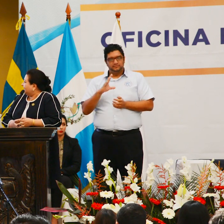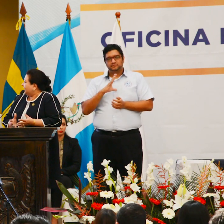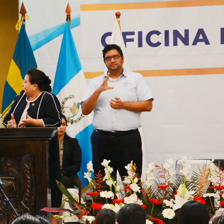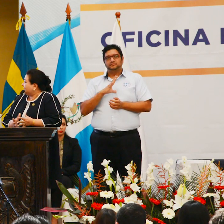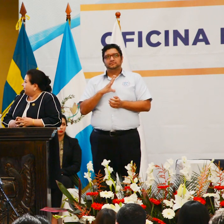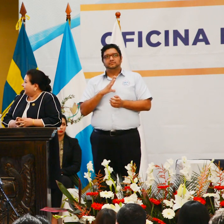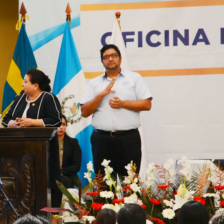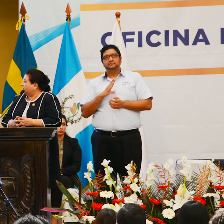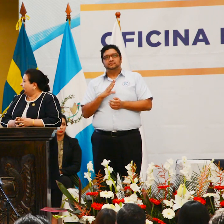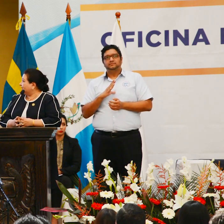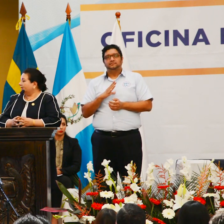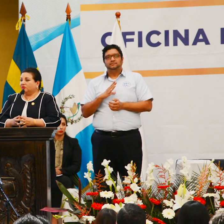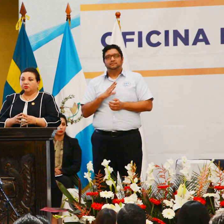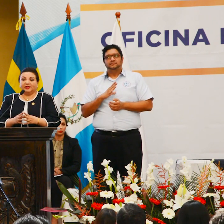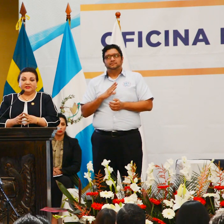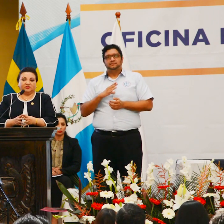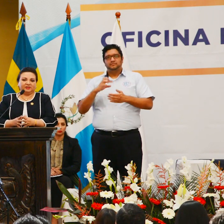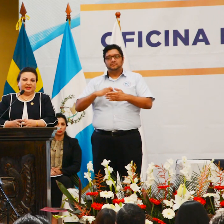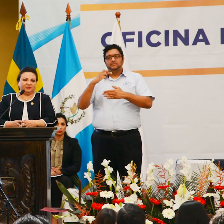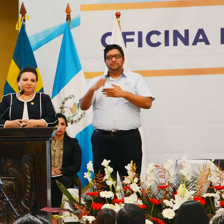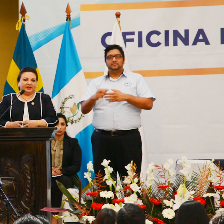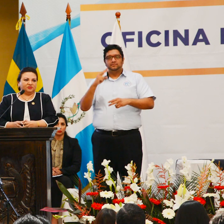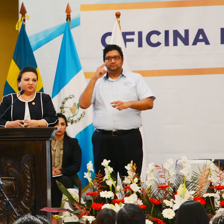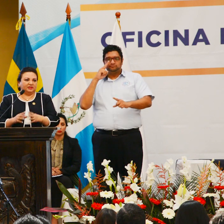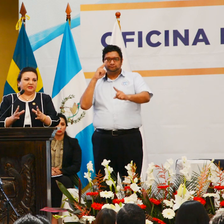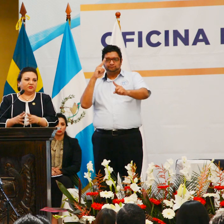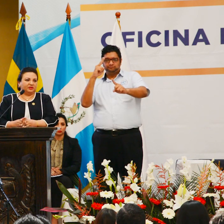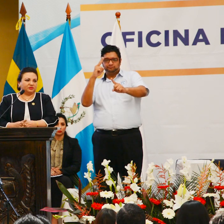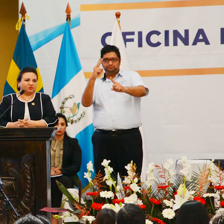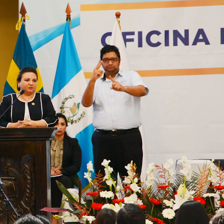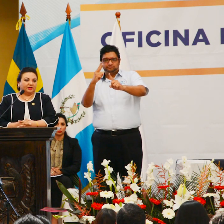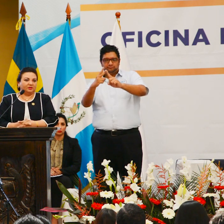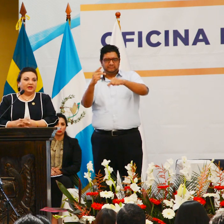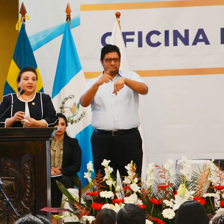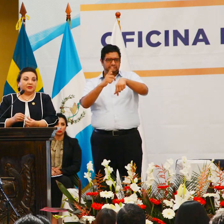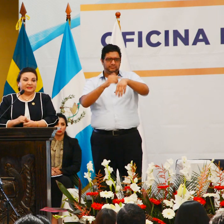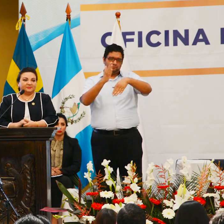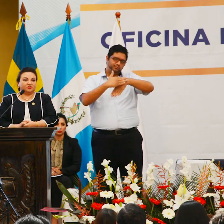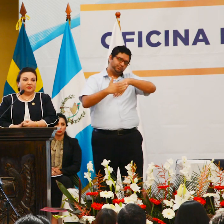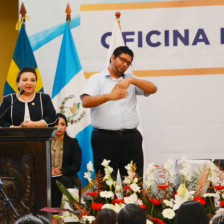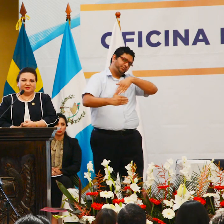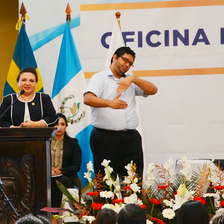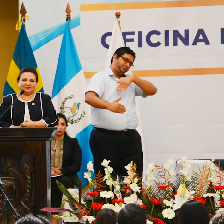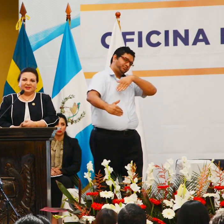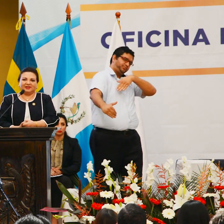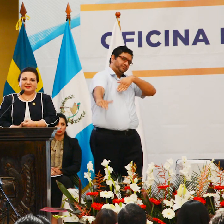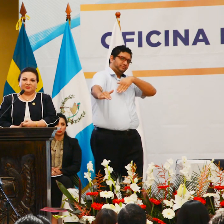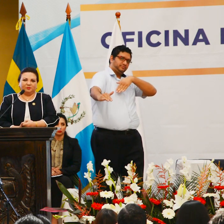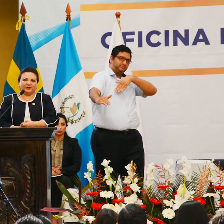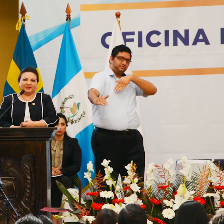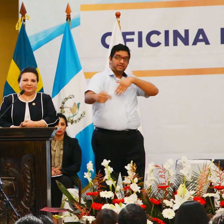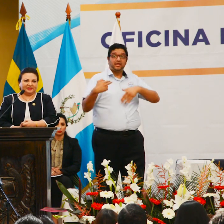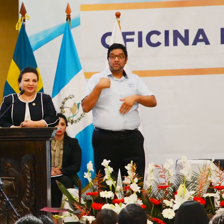CEGEPLAN este plan que se orienta con una visión de largo plazo dentro de nuestro gobierno, la cual estamos obligados a exigir